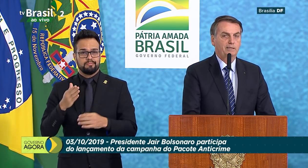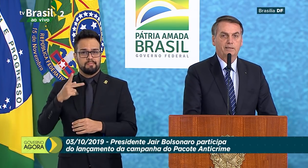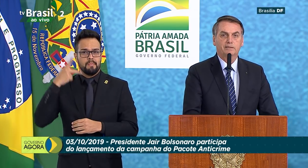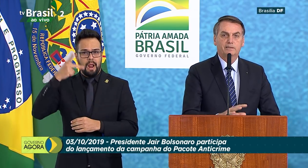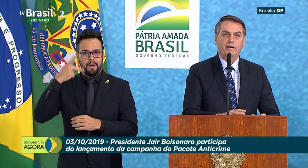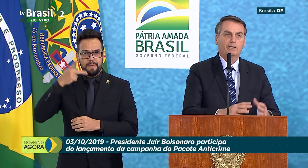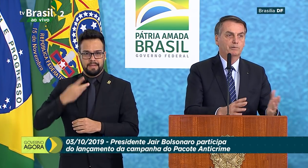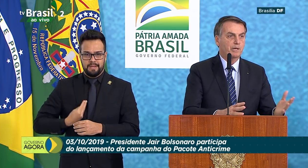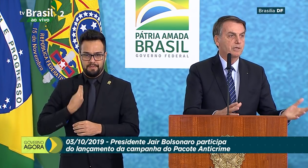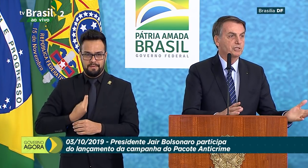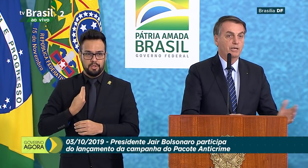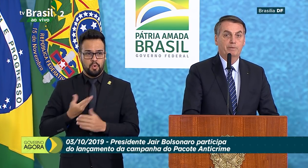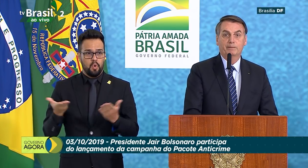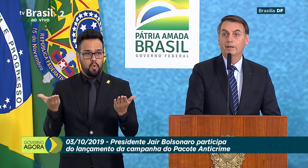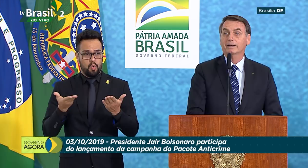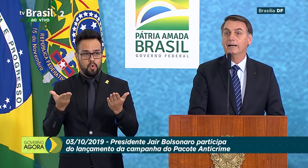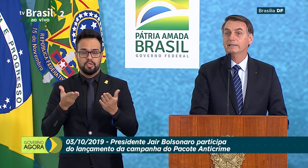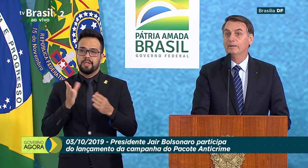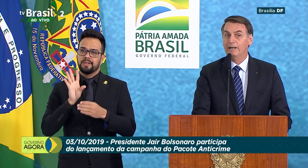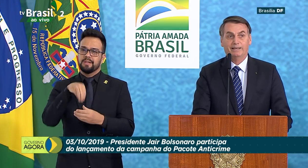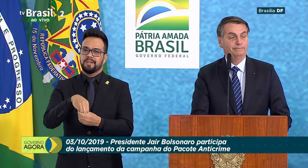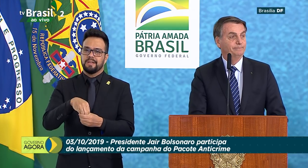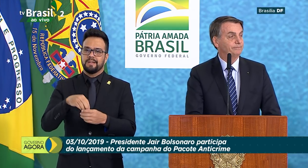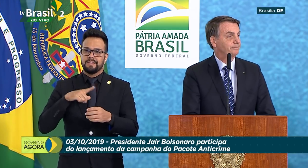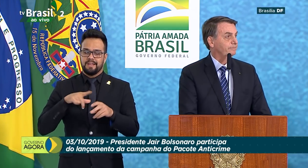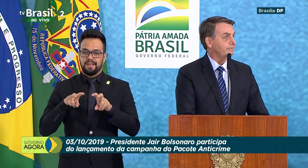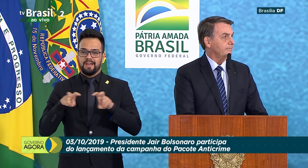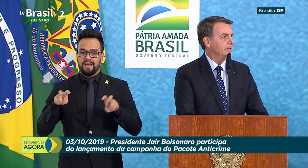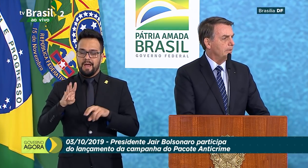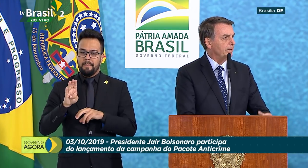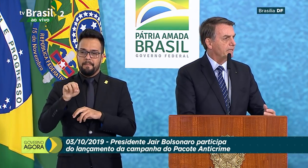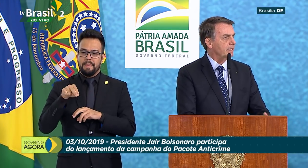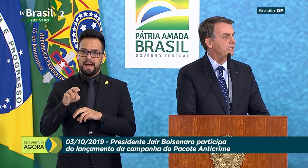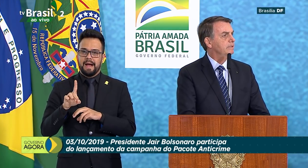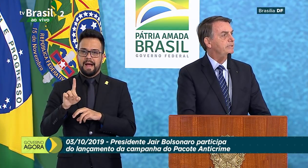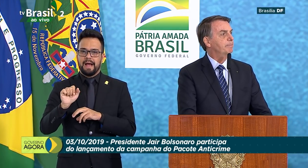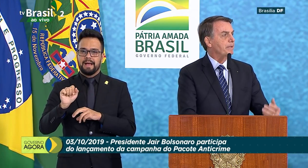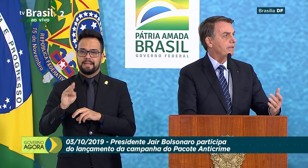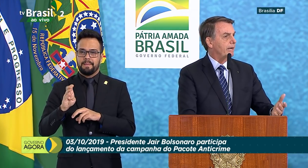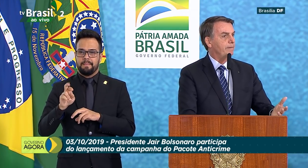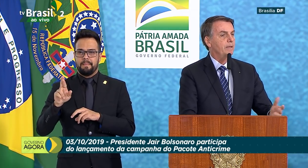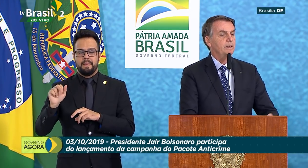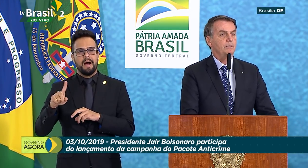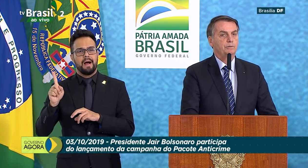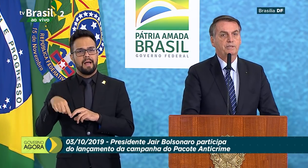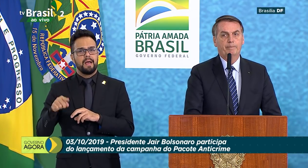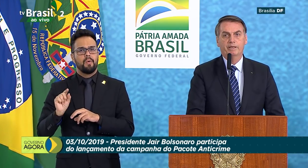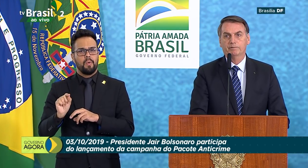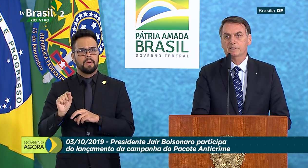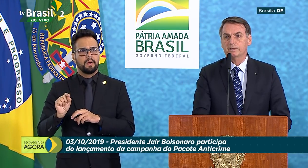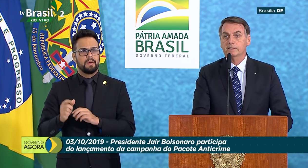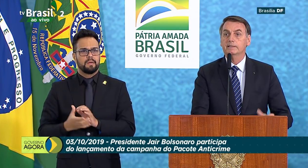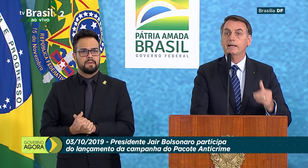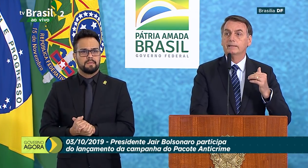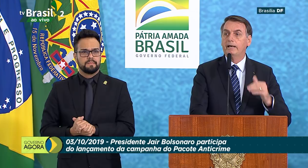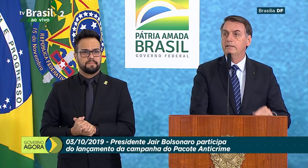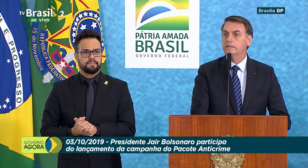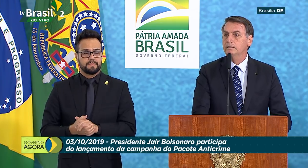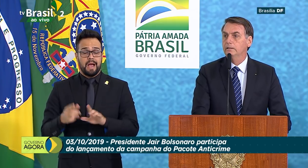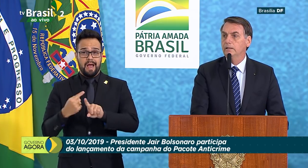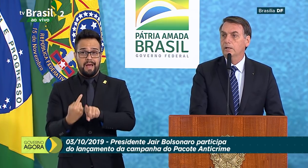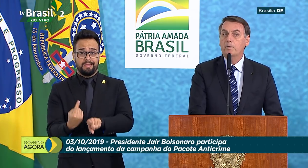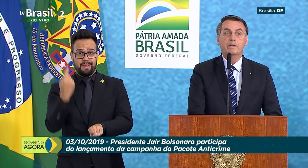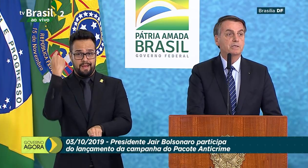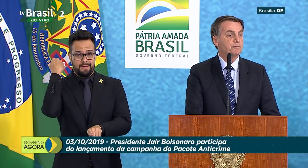aqui integram o que se chama bancada da bala. Uma maneira de depreciar o trabalho de vocês. Lá